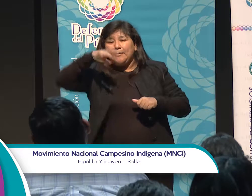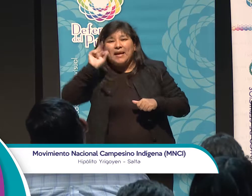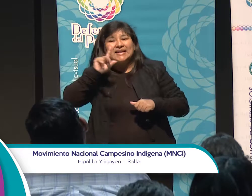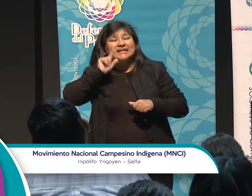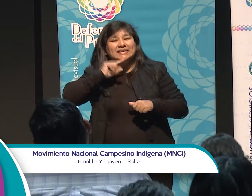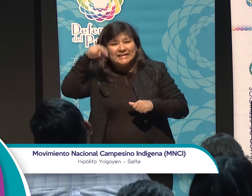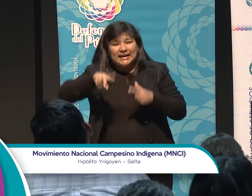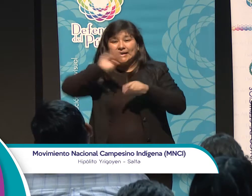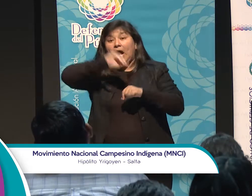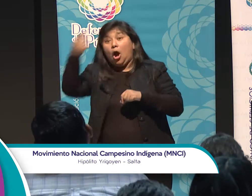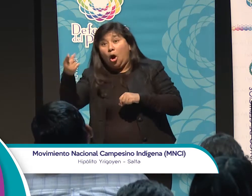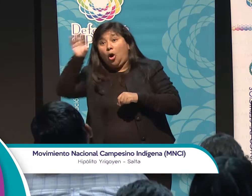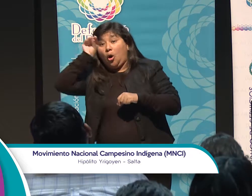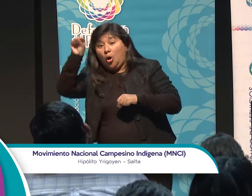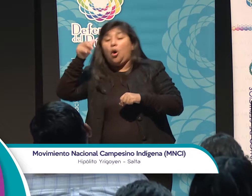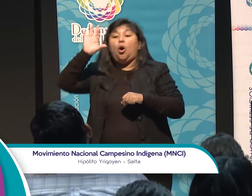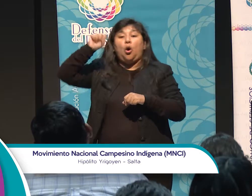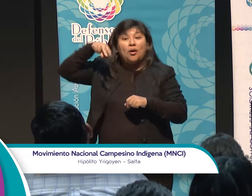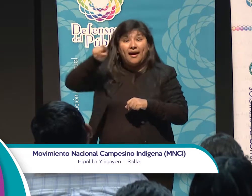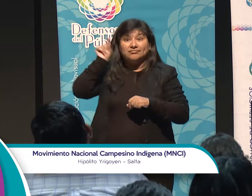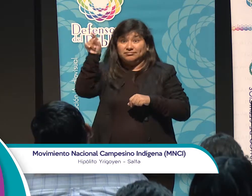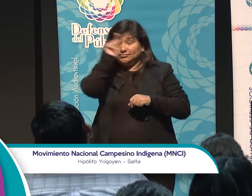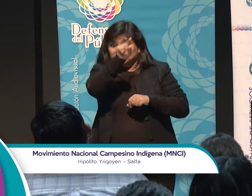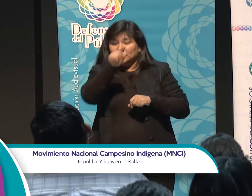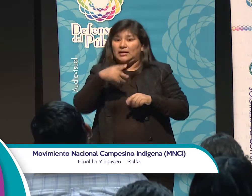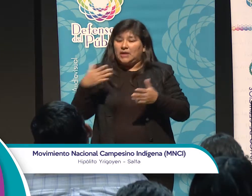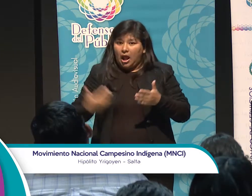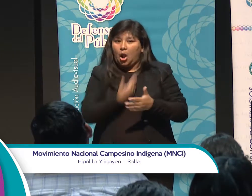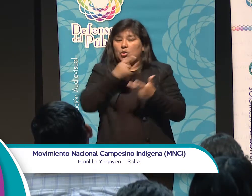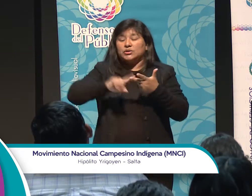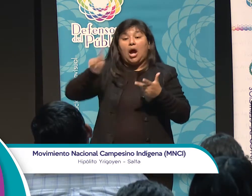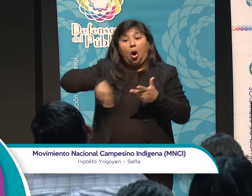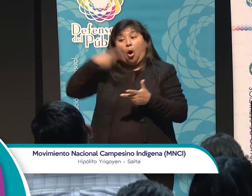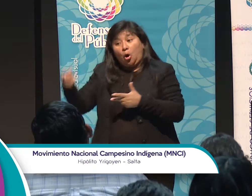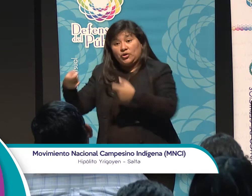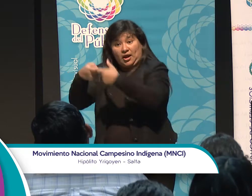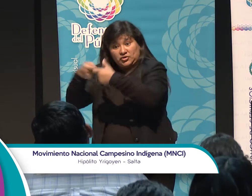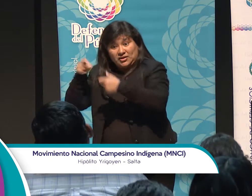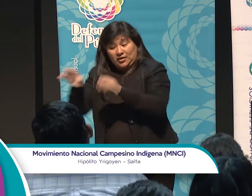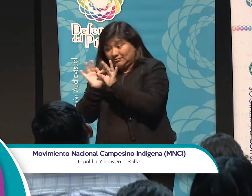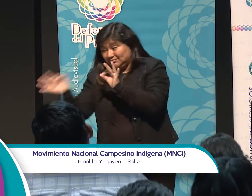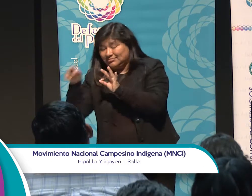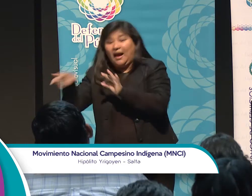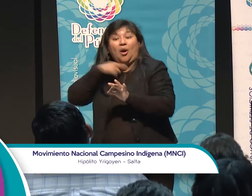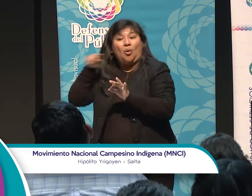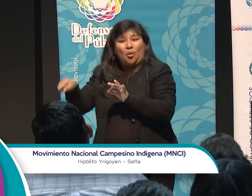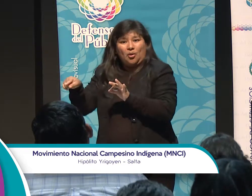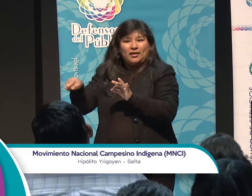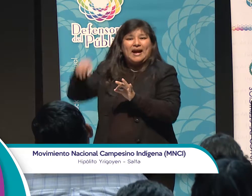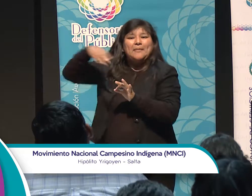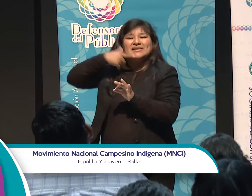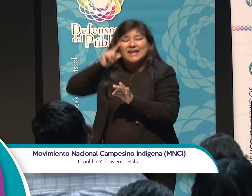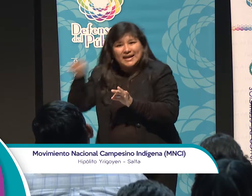otras organizaciones vecinas como la de el FNCI Jujuy, que venimos juntándonos mucho para tratar de